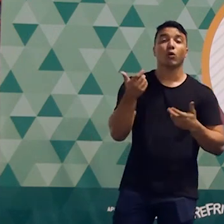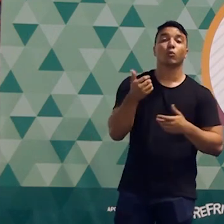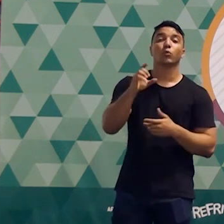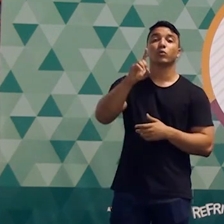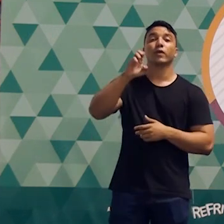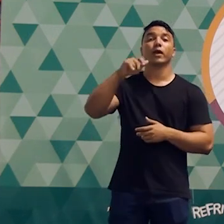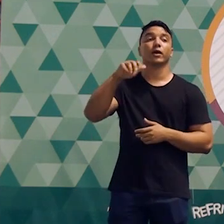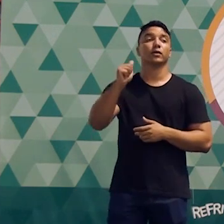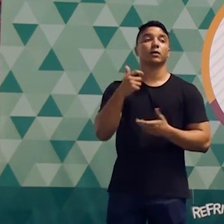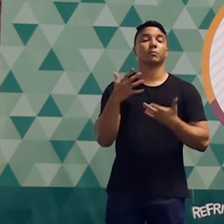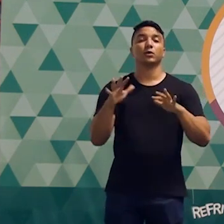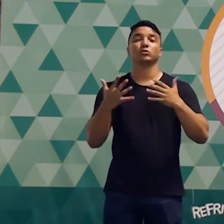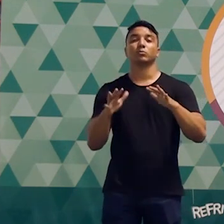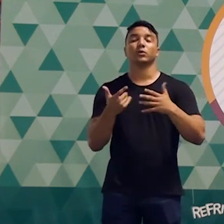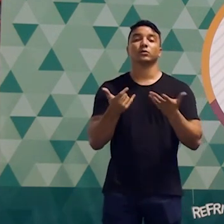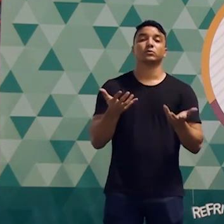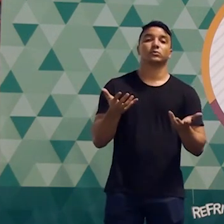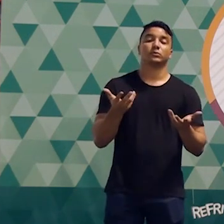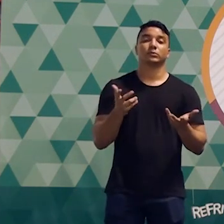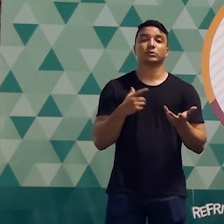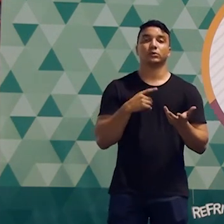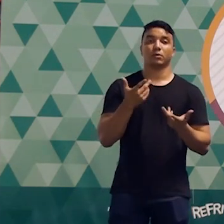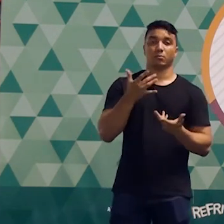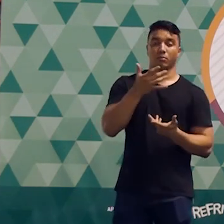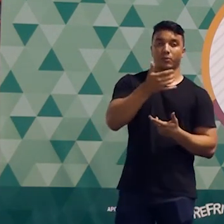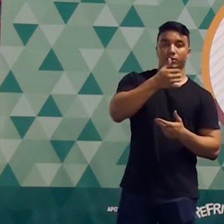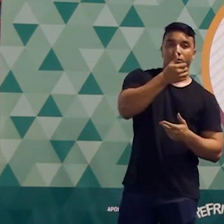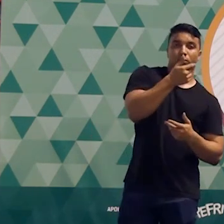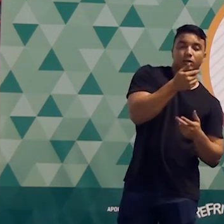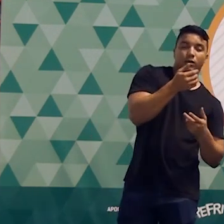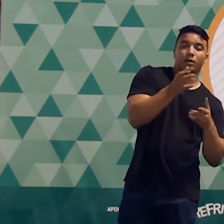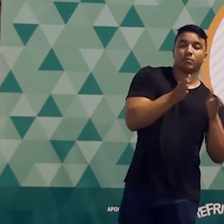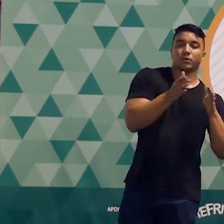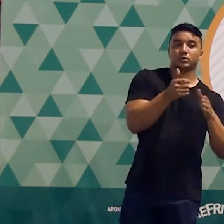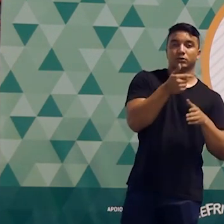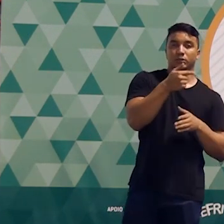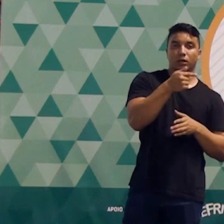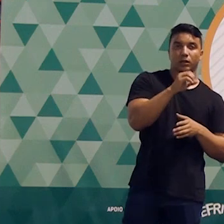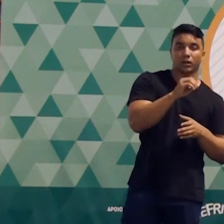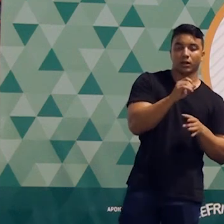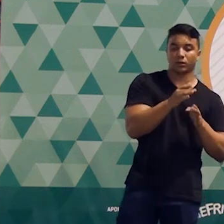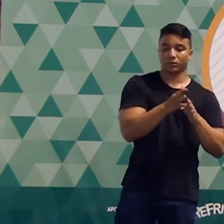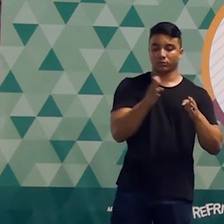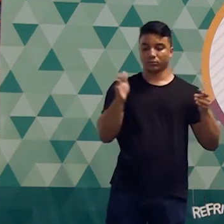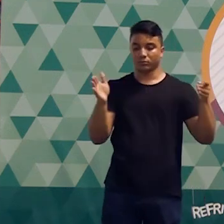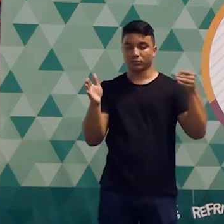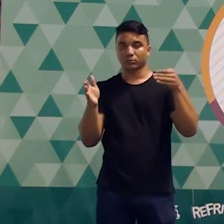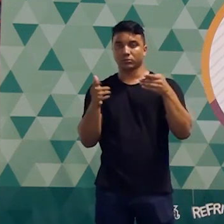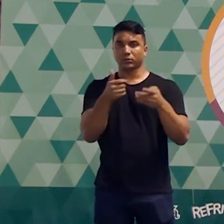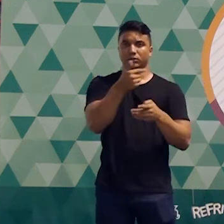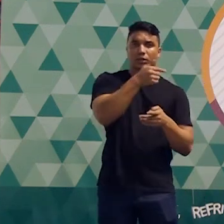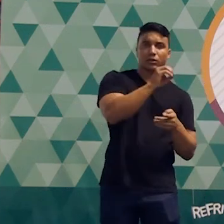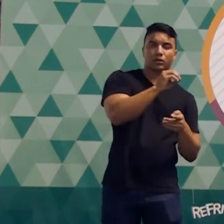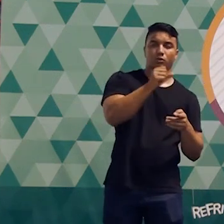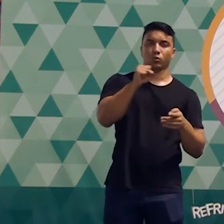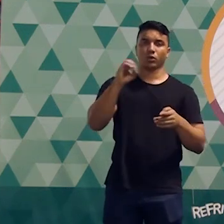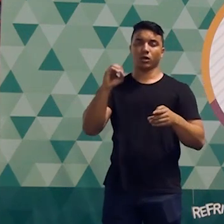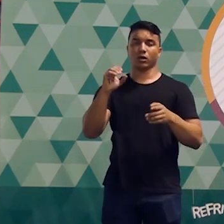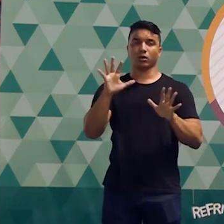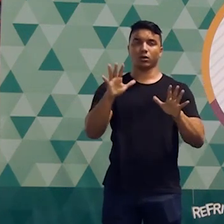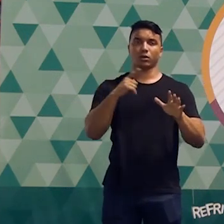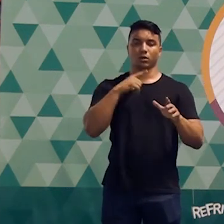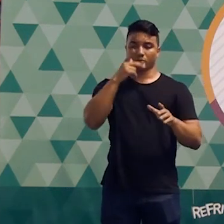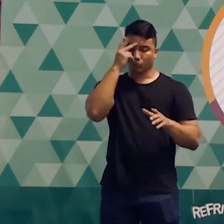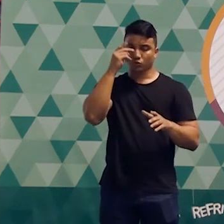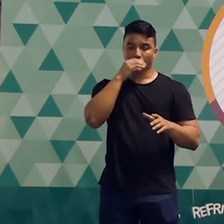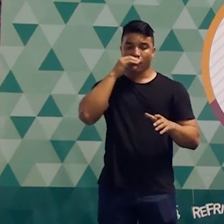ou menos? A maioria está sendo aí da década de 70 para cá. 70, 80. Então esse pessoal